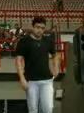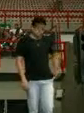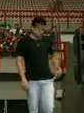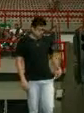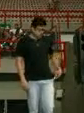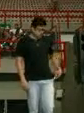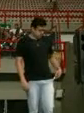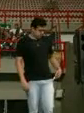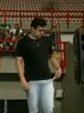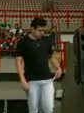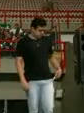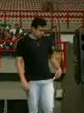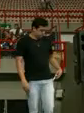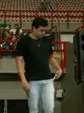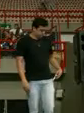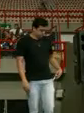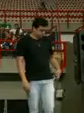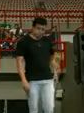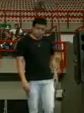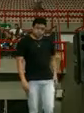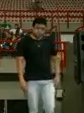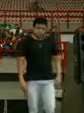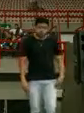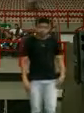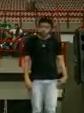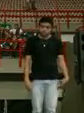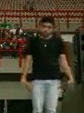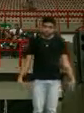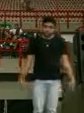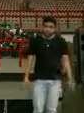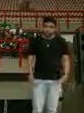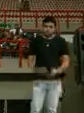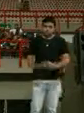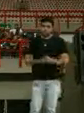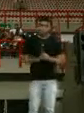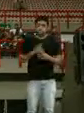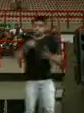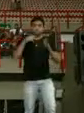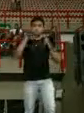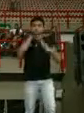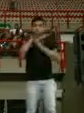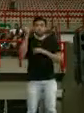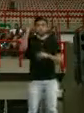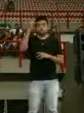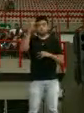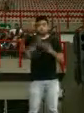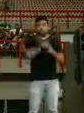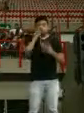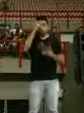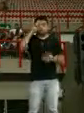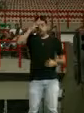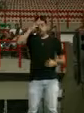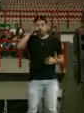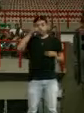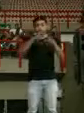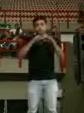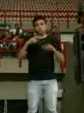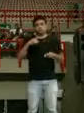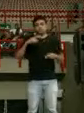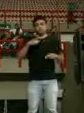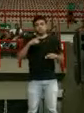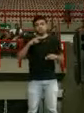Eu vou fazer uma questão agora importantíssima, que muita gente boa dá uma vacilada. Aí por isso eu